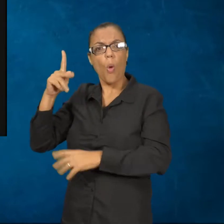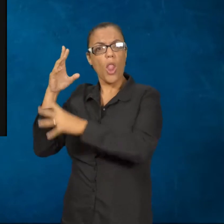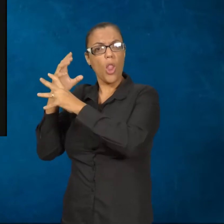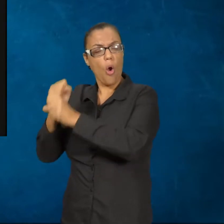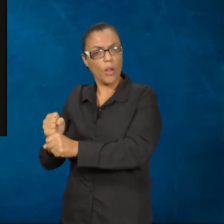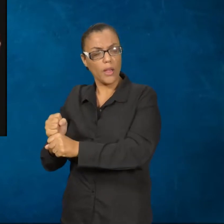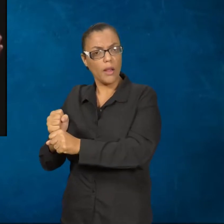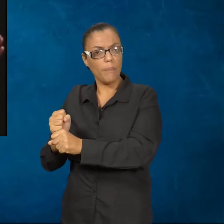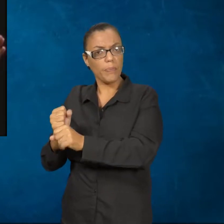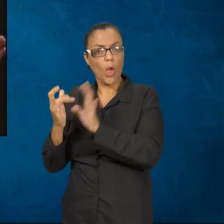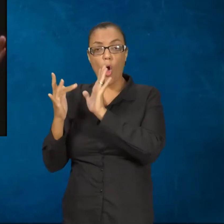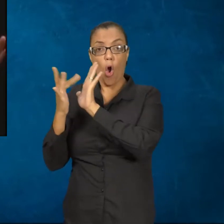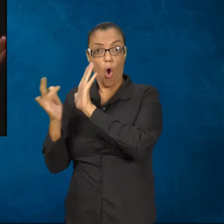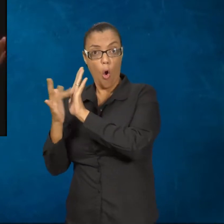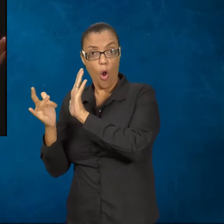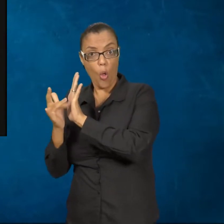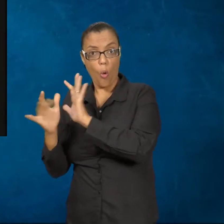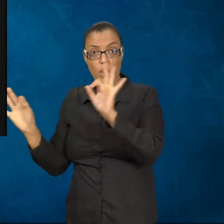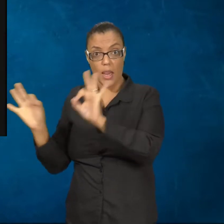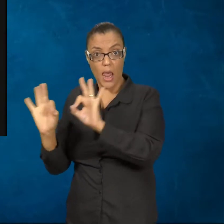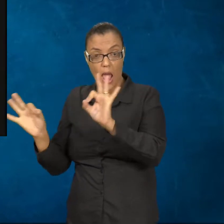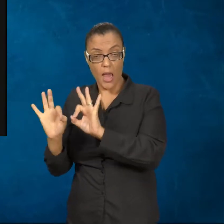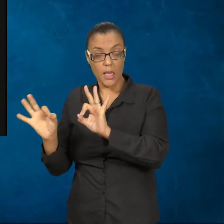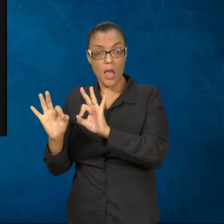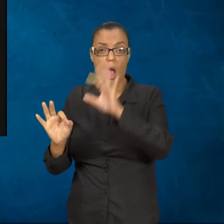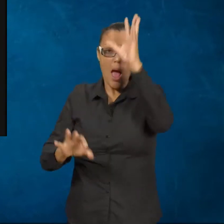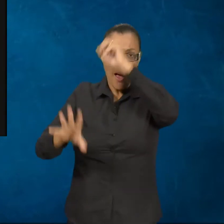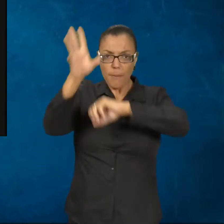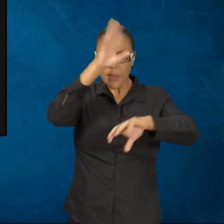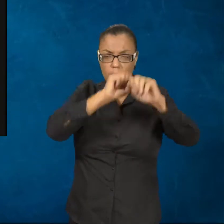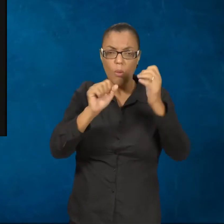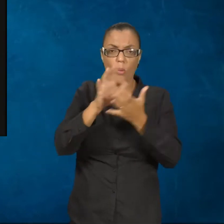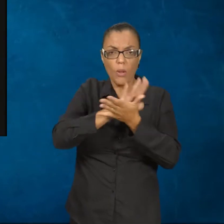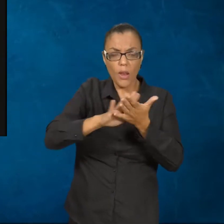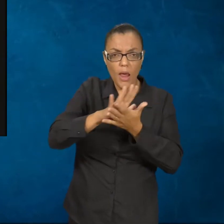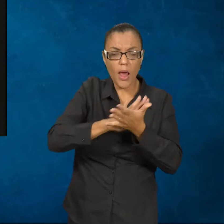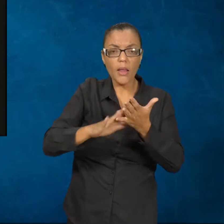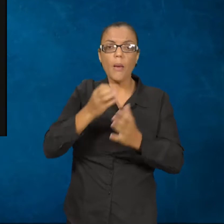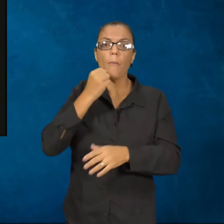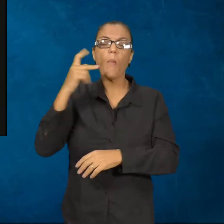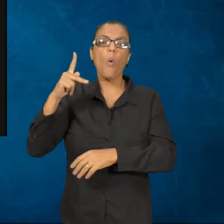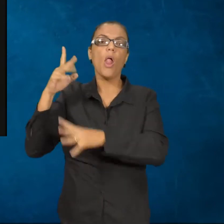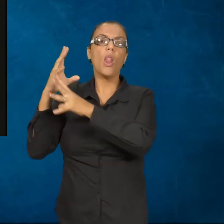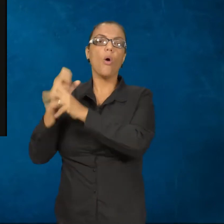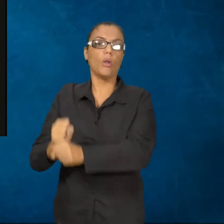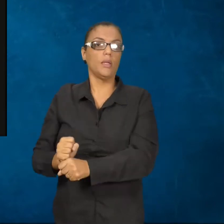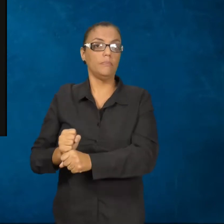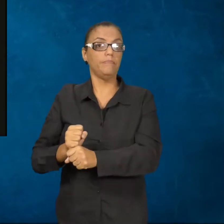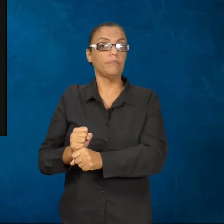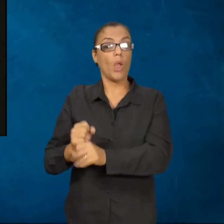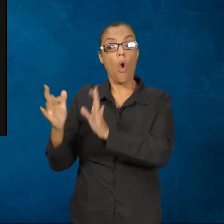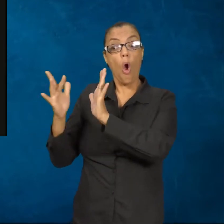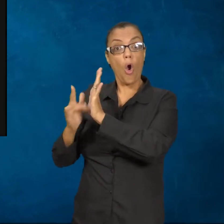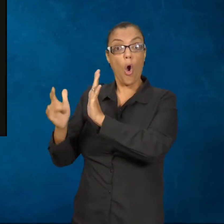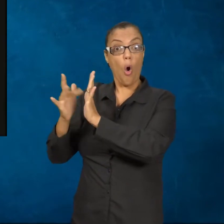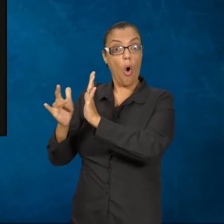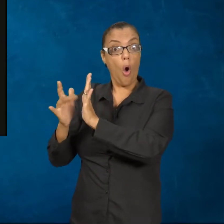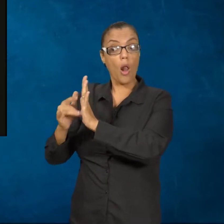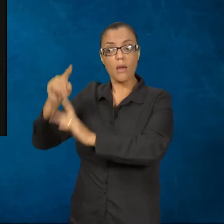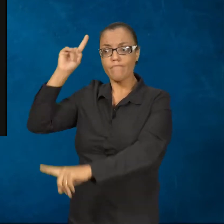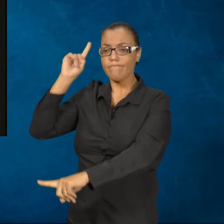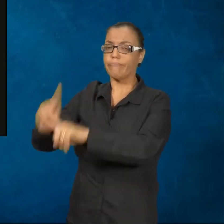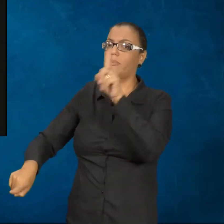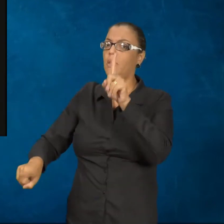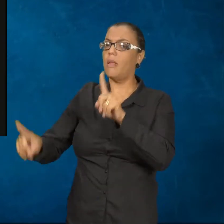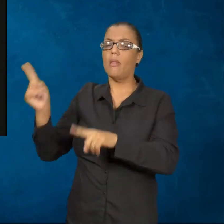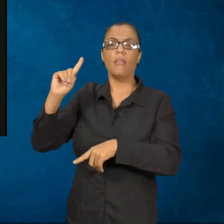E sem colar. Porque cola é inadmissível. Se seu filho